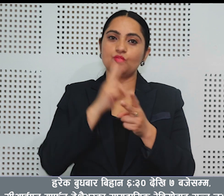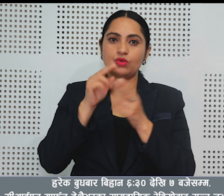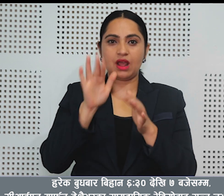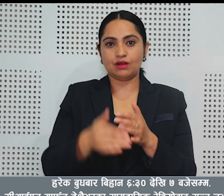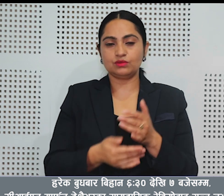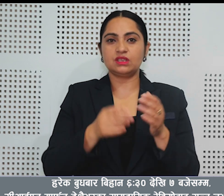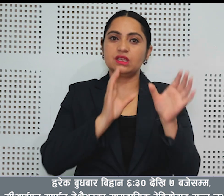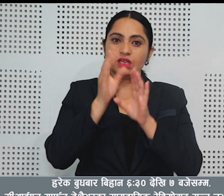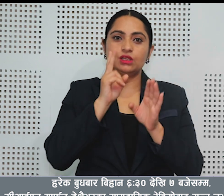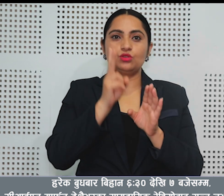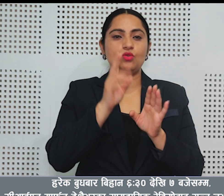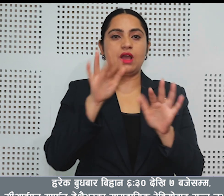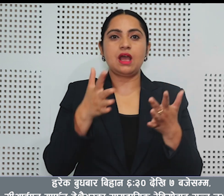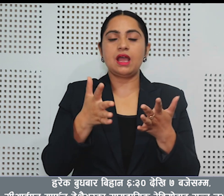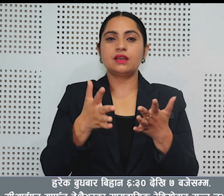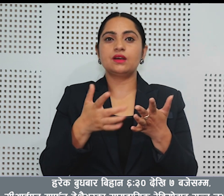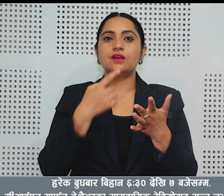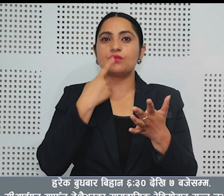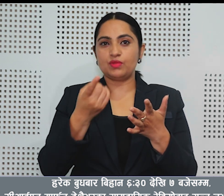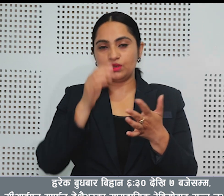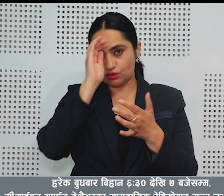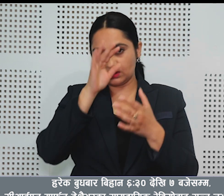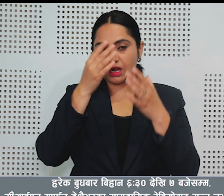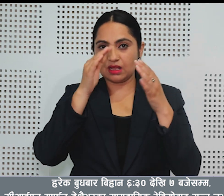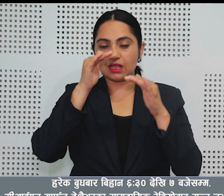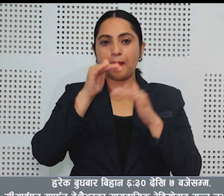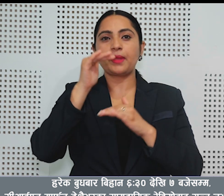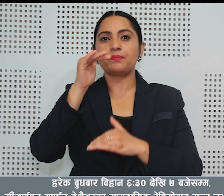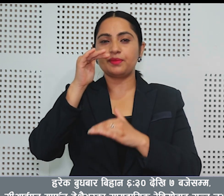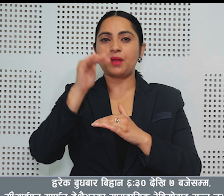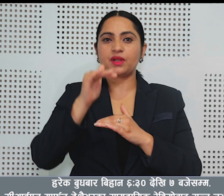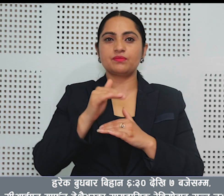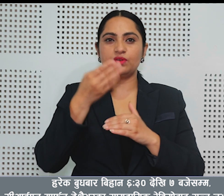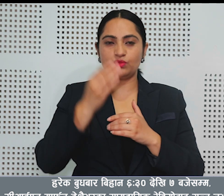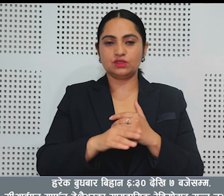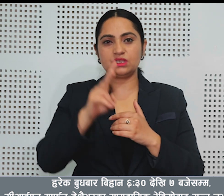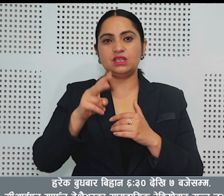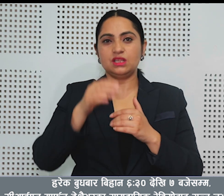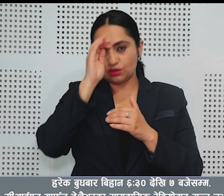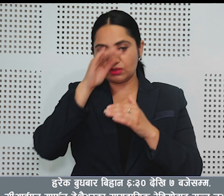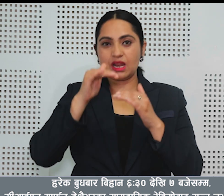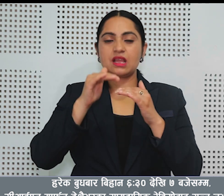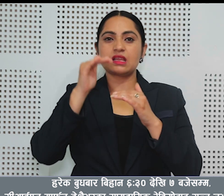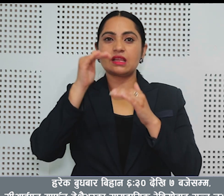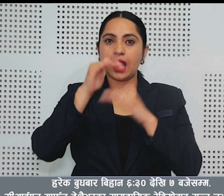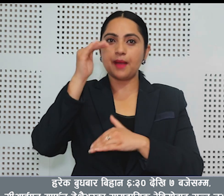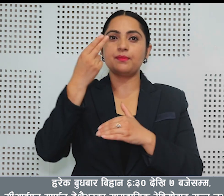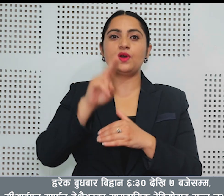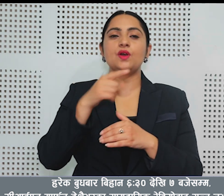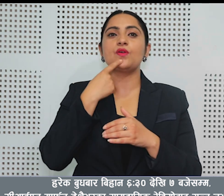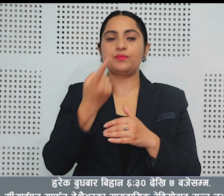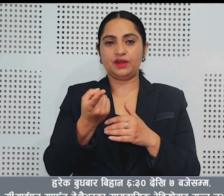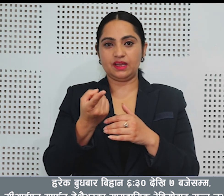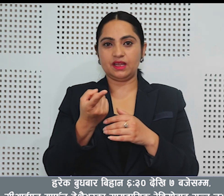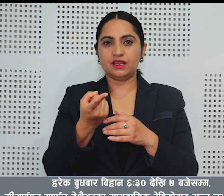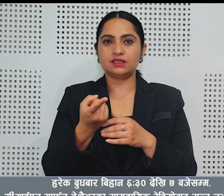चाहिँ सूचनादेखि नै हाम्रो ग्याप हुँदै हुँदै हुँदै हुँदै नीतिगतदेखि नै हाम्रो नीतिमा सबै छ, तर त्यसको कार्यान्वयन